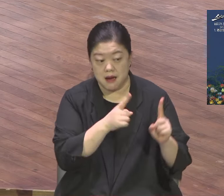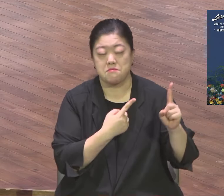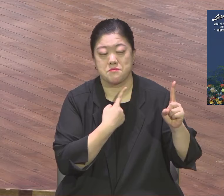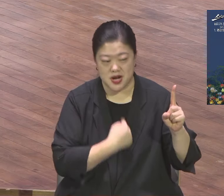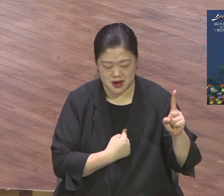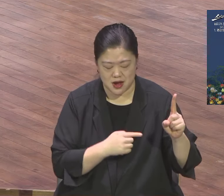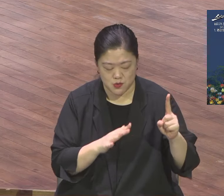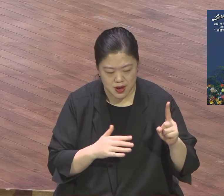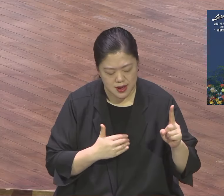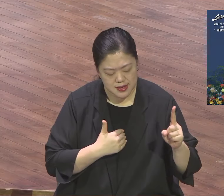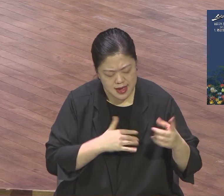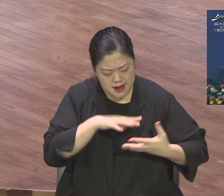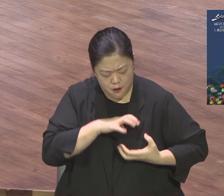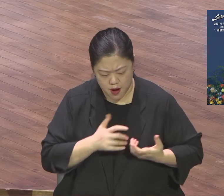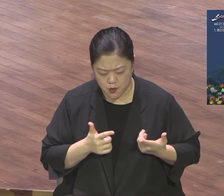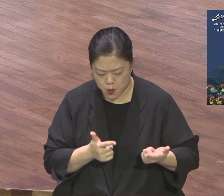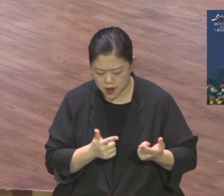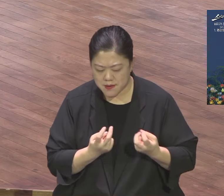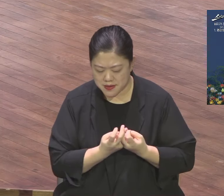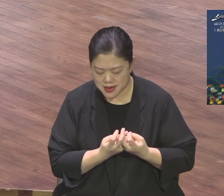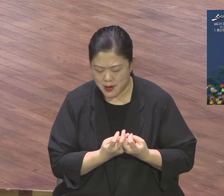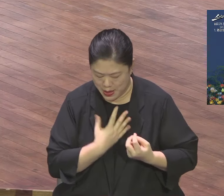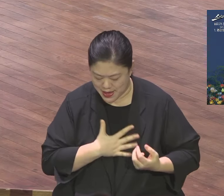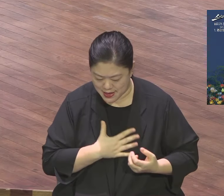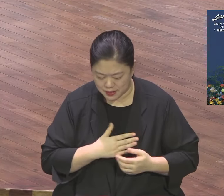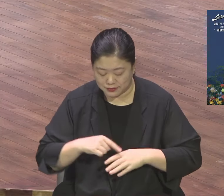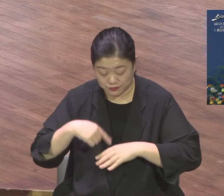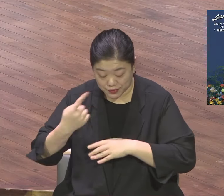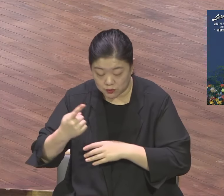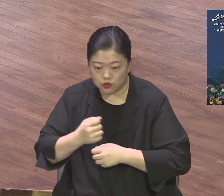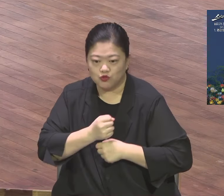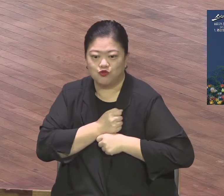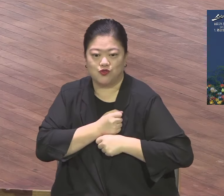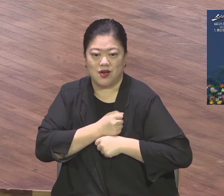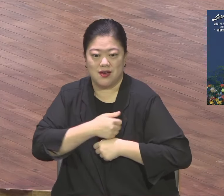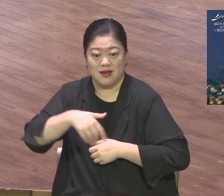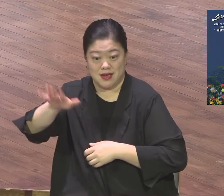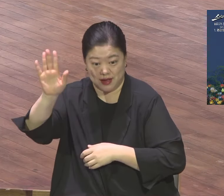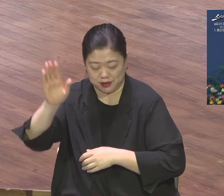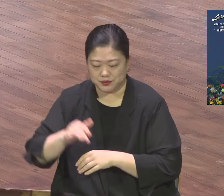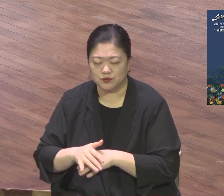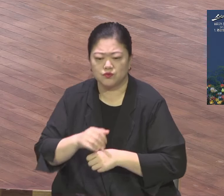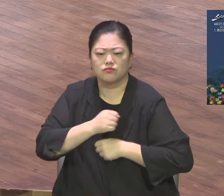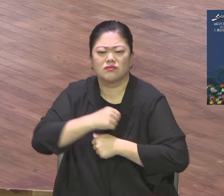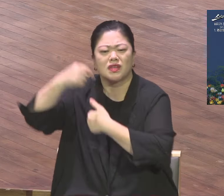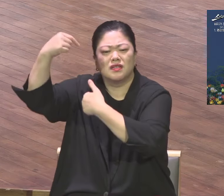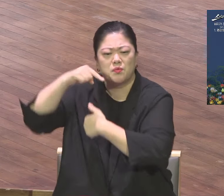무장 보급창 놈들을 이 보급병 훈련 시켜야 돼. 그리고 전부 완전 무장